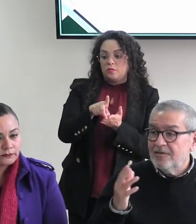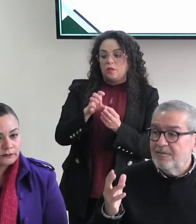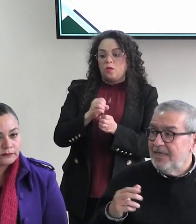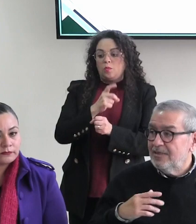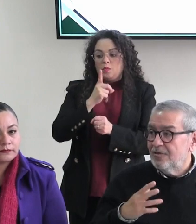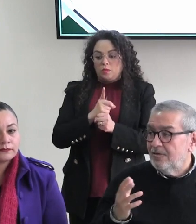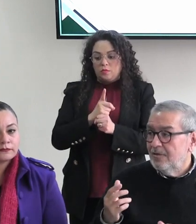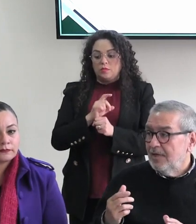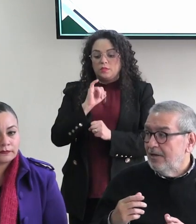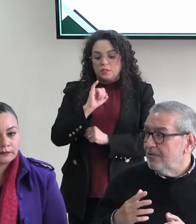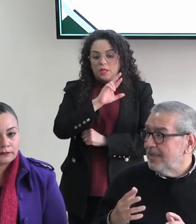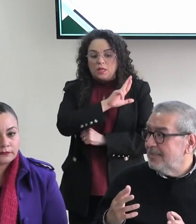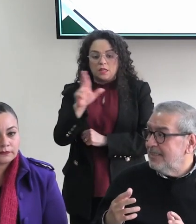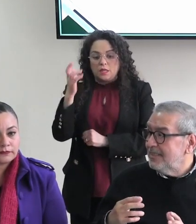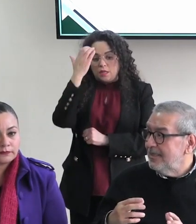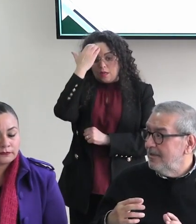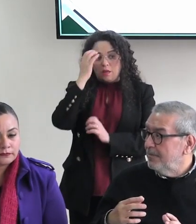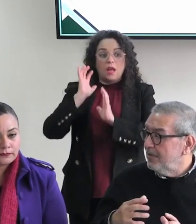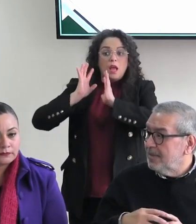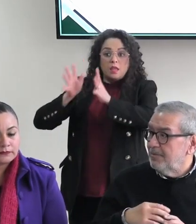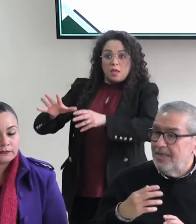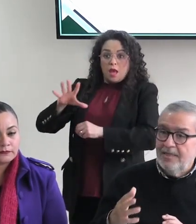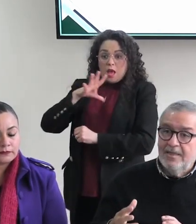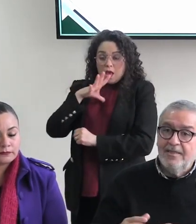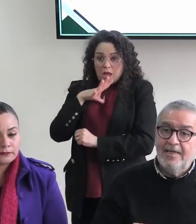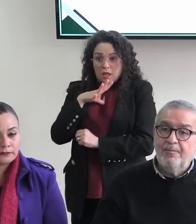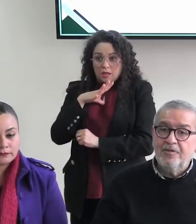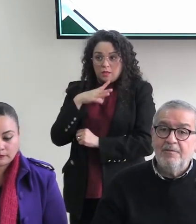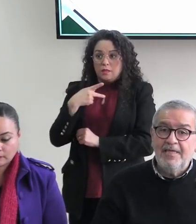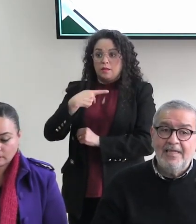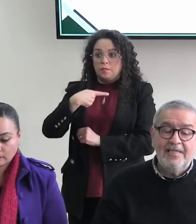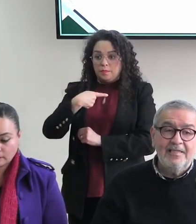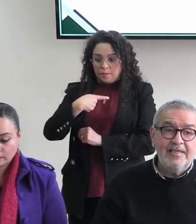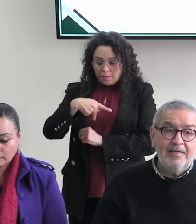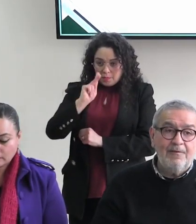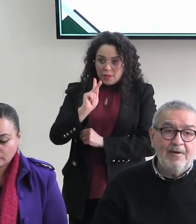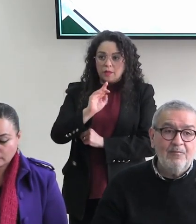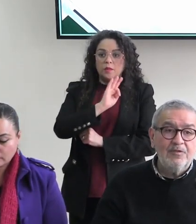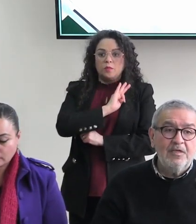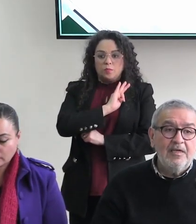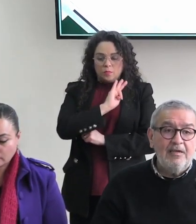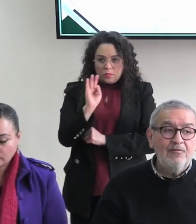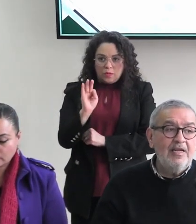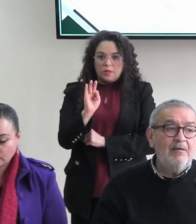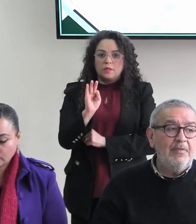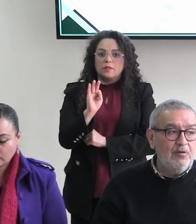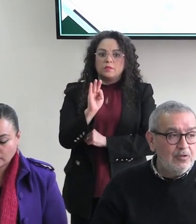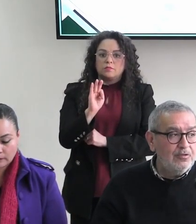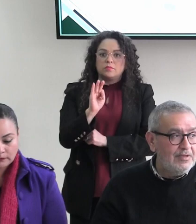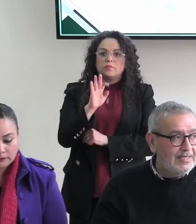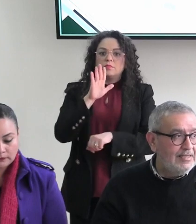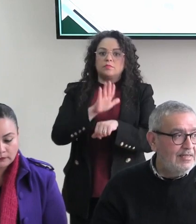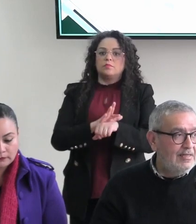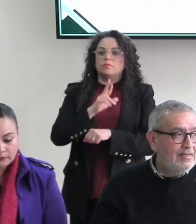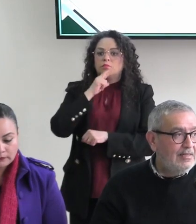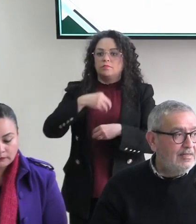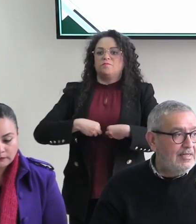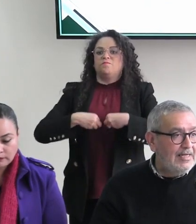del reconocimiento a lo que existe, pero también de la posibilidad de que vivamos en una mejor